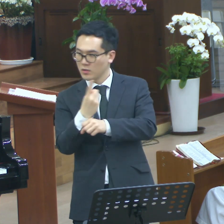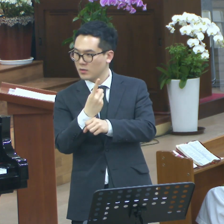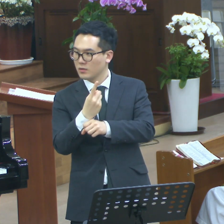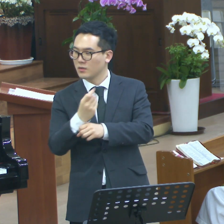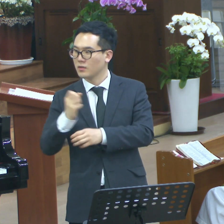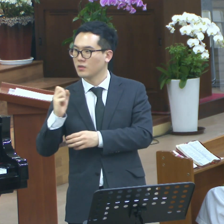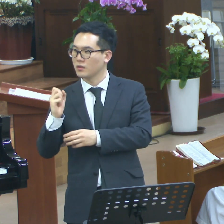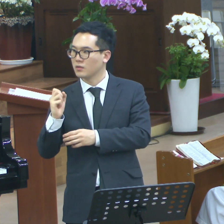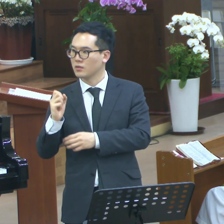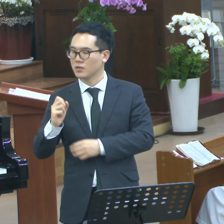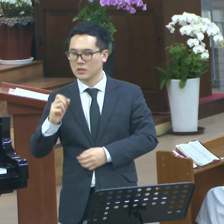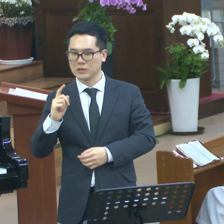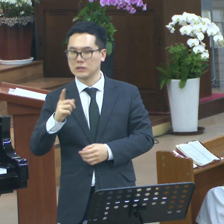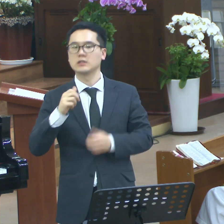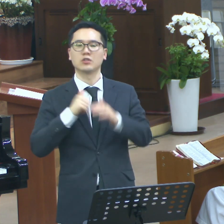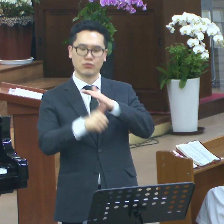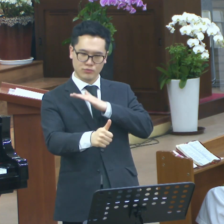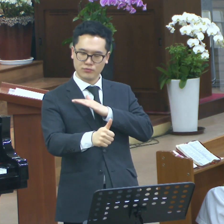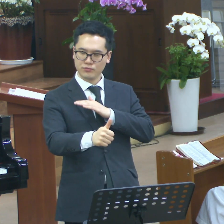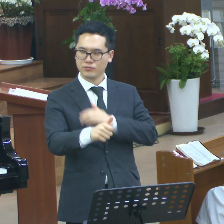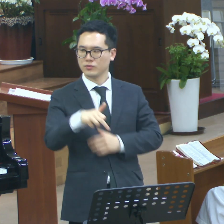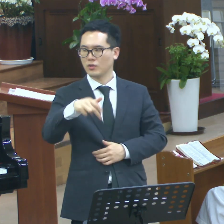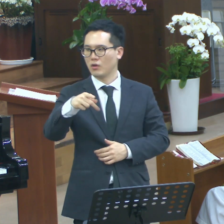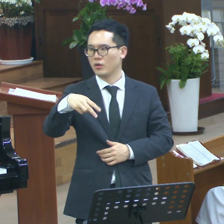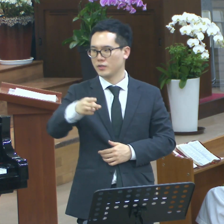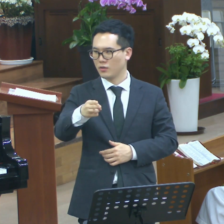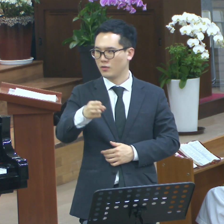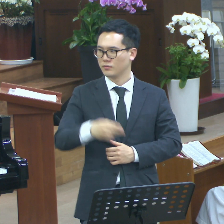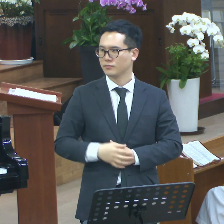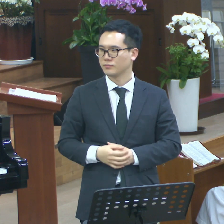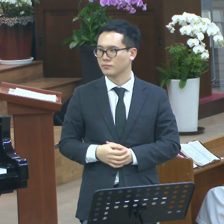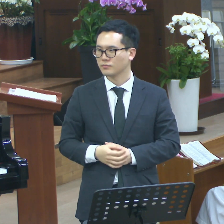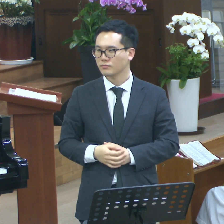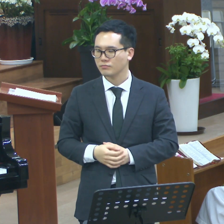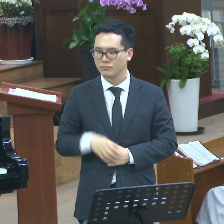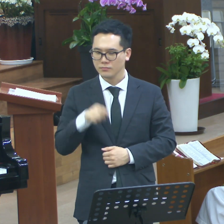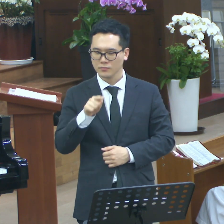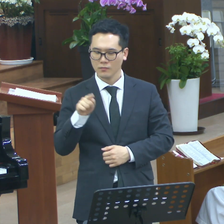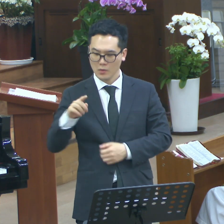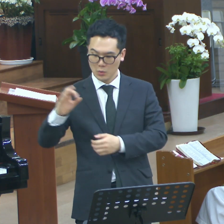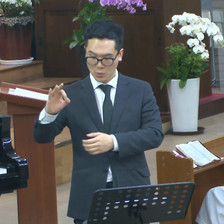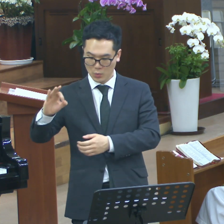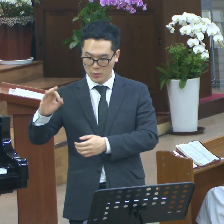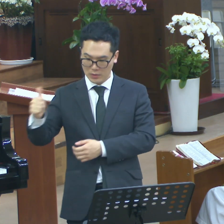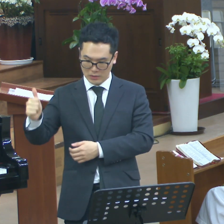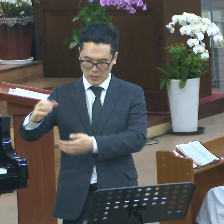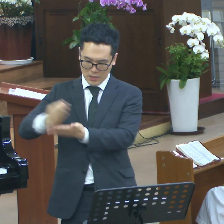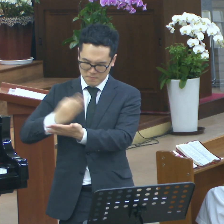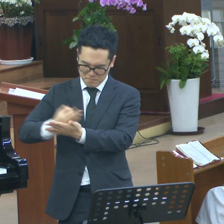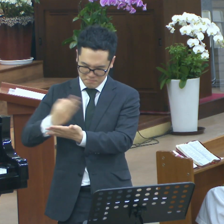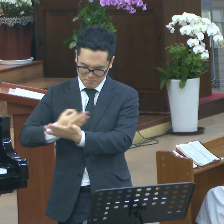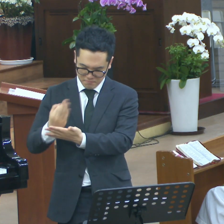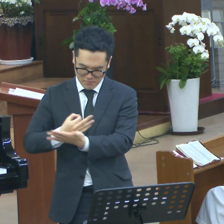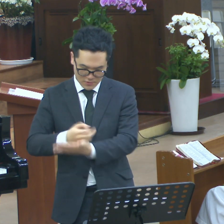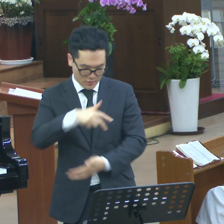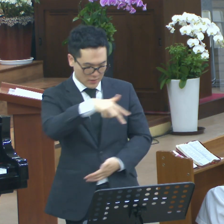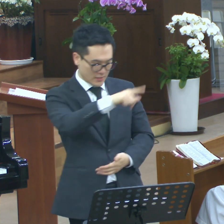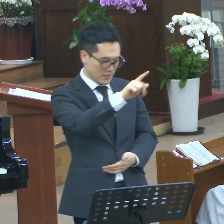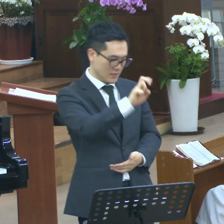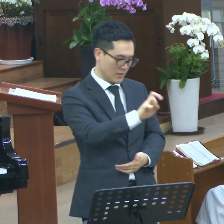던지는 야구 선수예요. 그분은 돈을 모아서 잠비아의 고아원에 가서 애들을 위해서 돈을 참